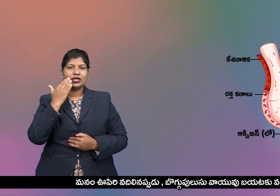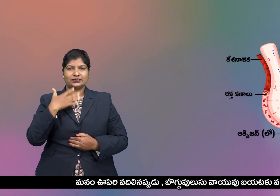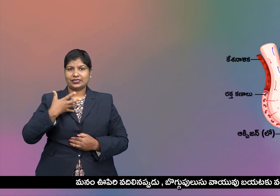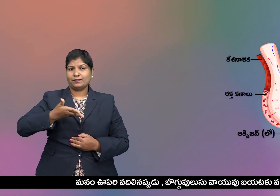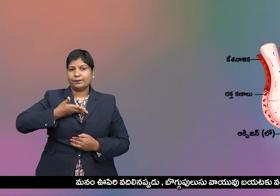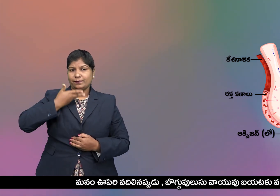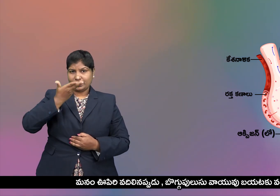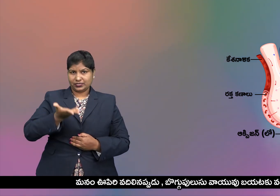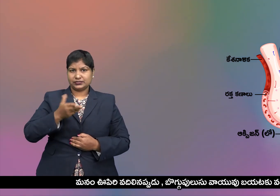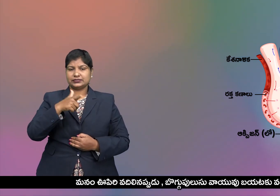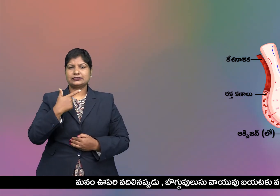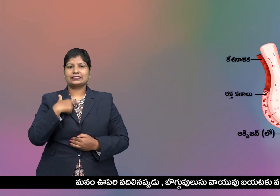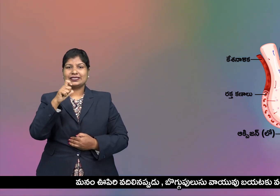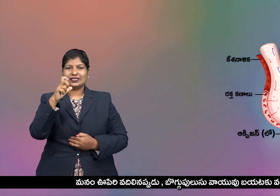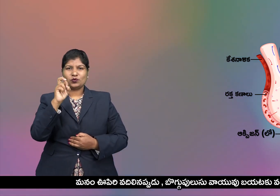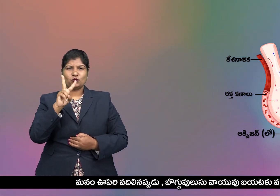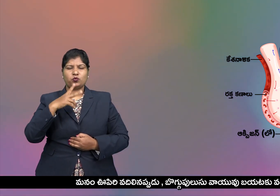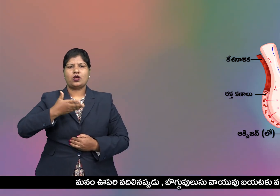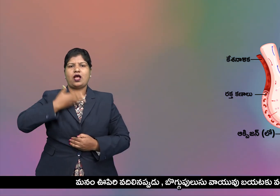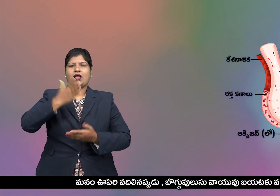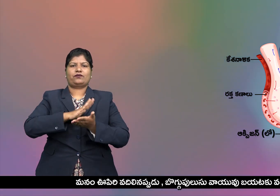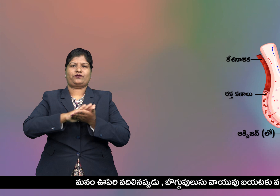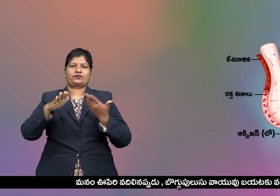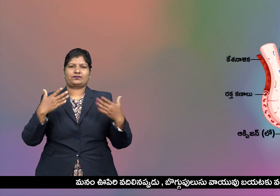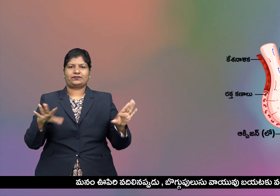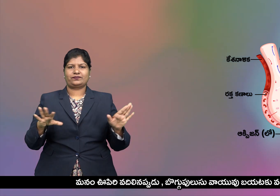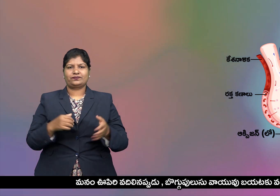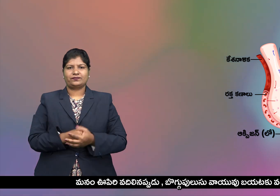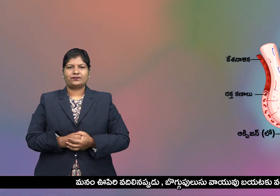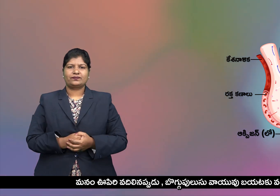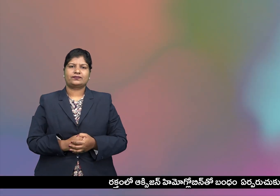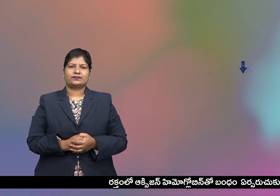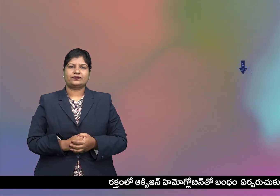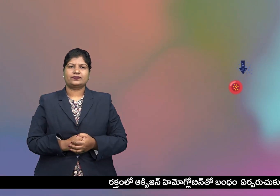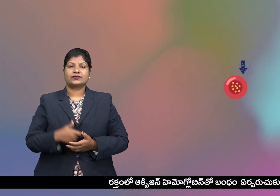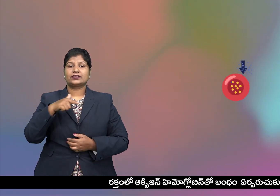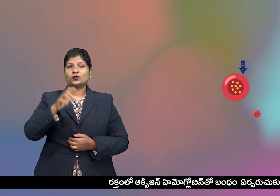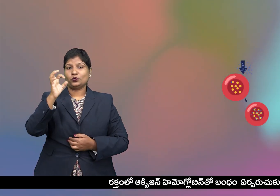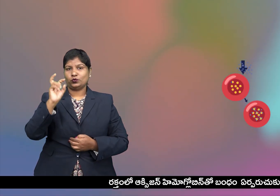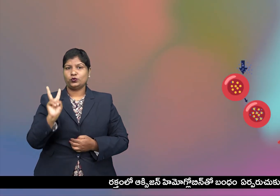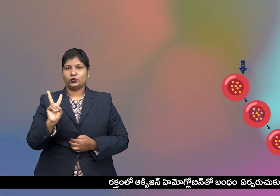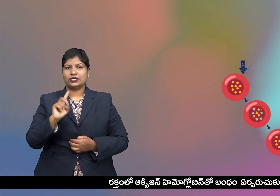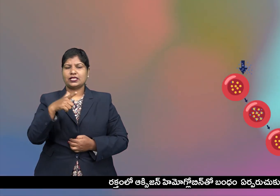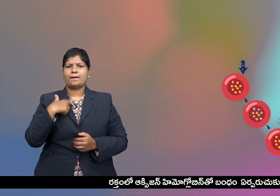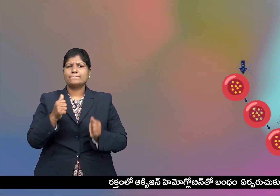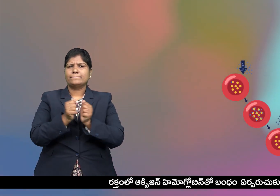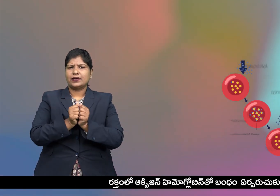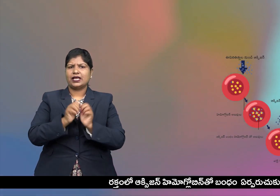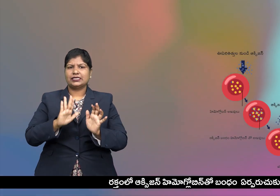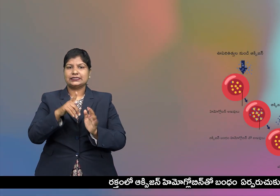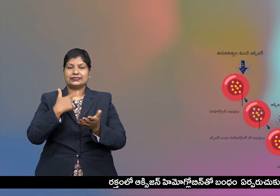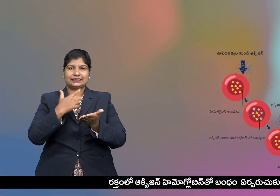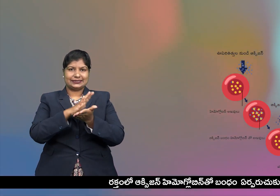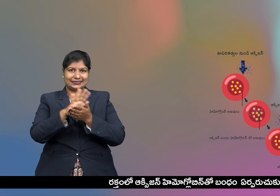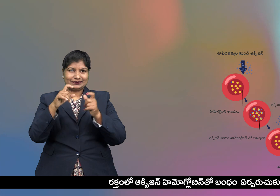మనం ఊపిరి వదిలినప్పుడు బొగ్గుపులుసు వాయువు బయటకి వదులుతాము. రక్తంలో ఆక్సిజన్